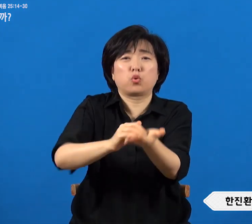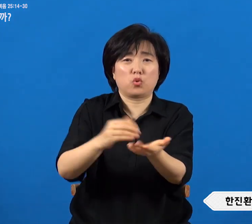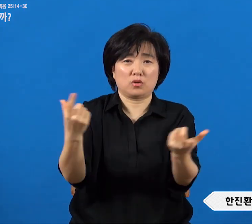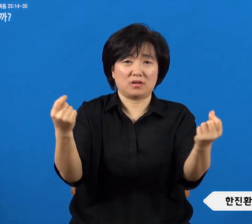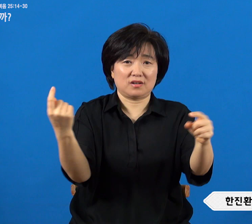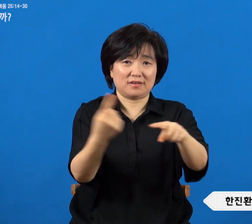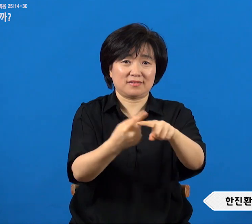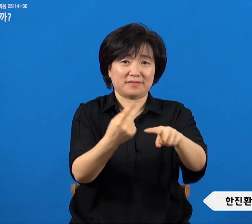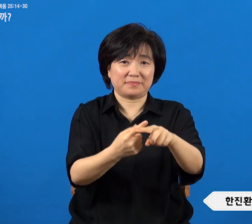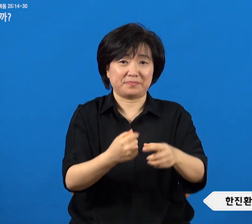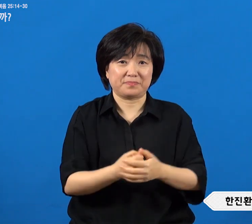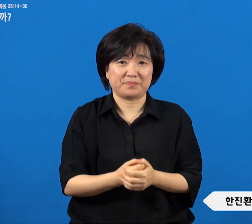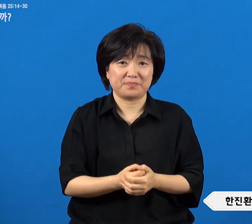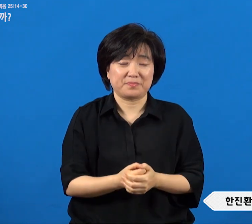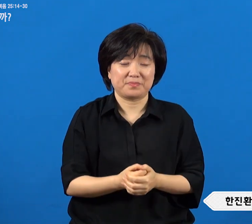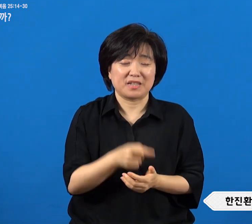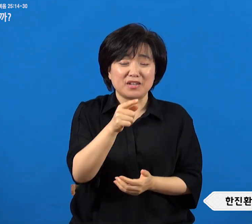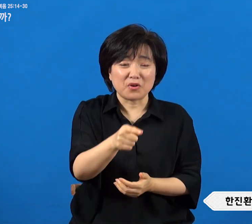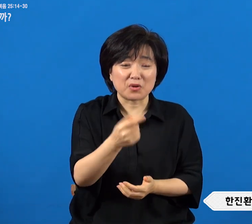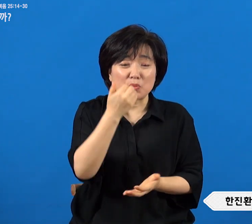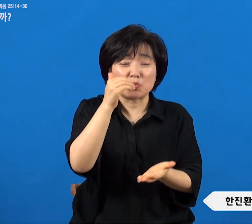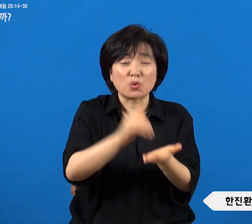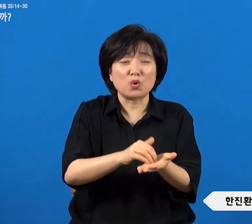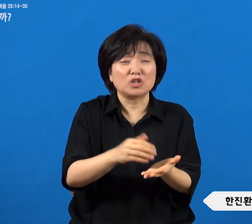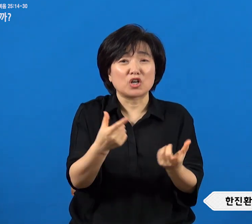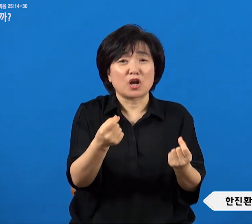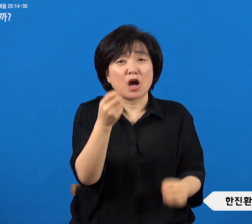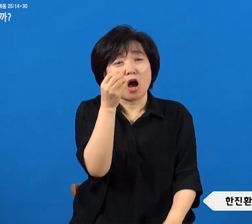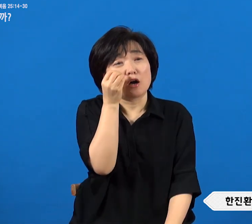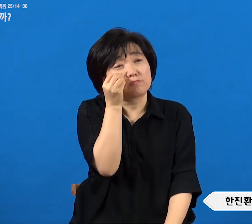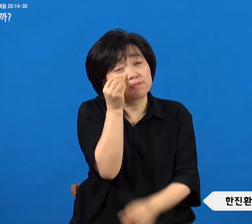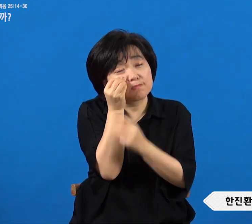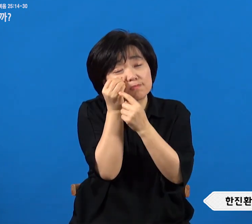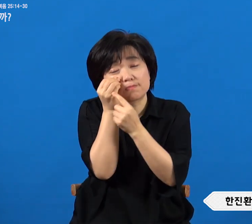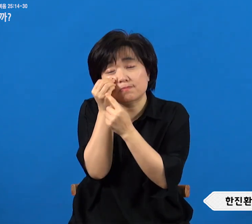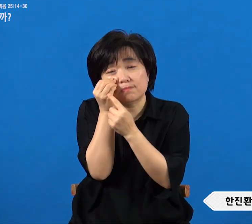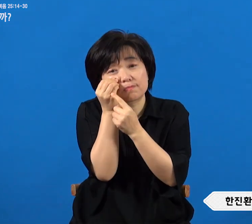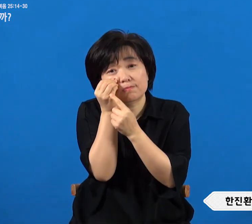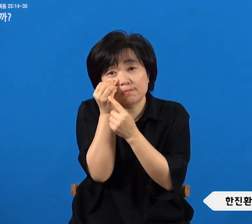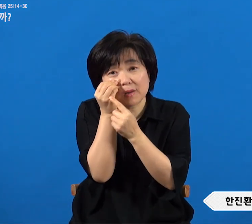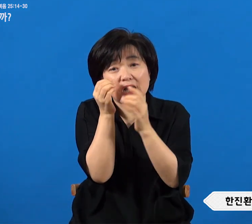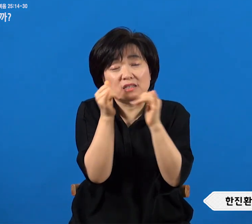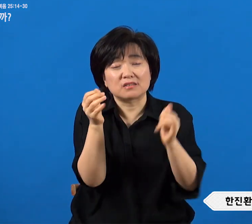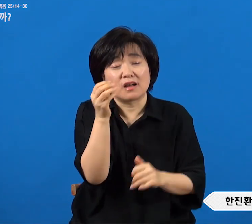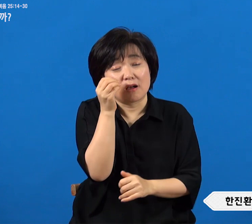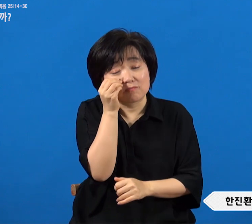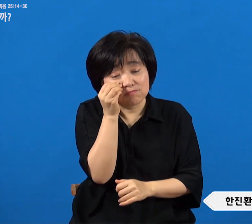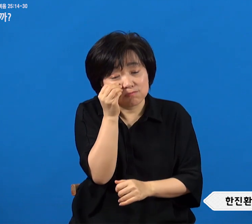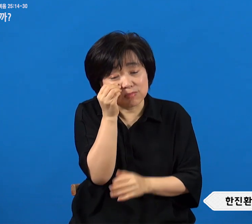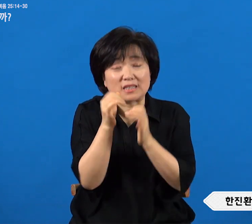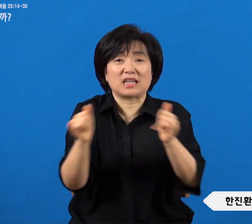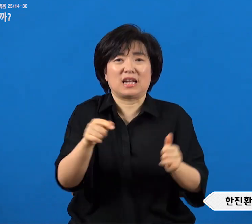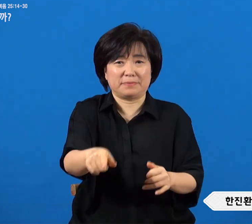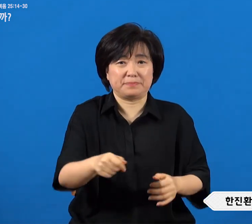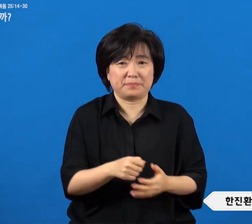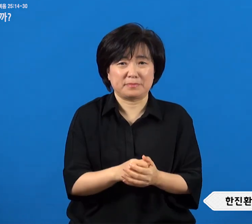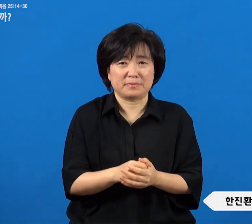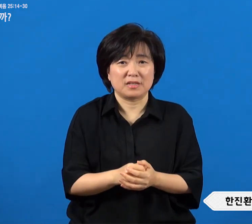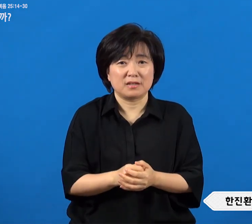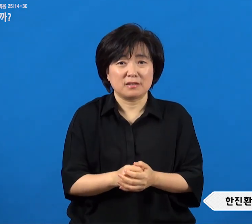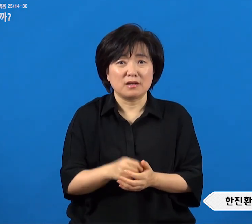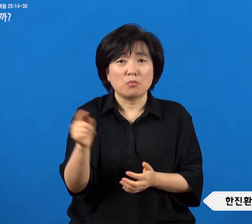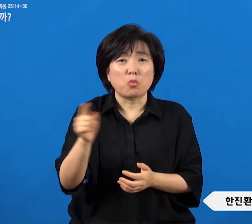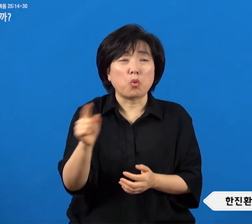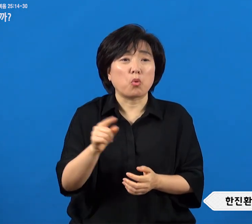그렇게 사는 사람이 잉여인간입니다. 자원이 남아 도는데 그걸 가지고 아무 일도 안 하고 그냥 빈둥빈둥